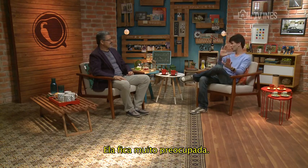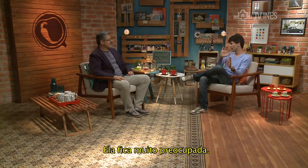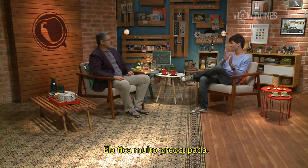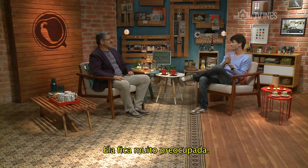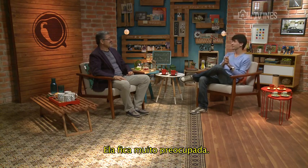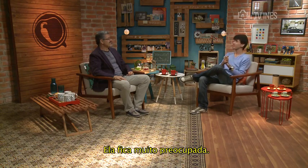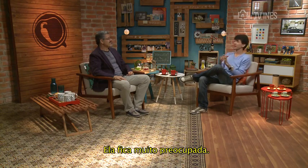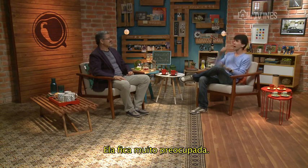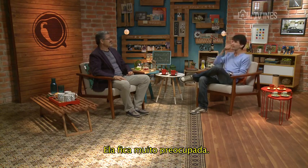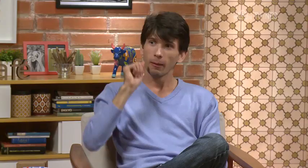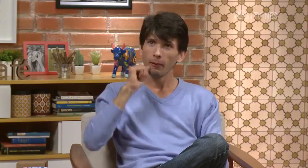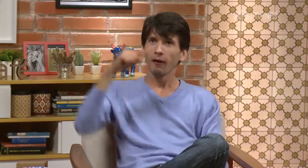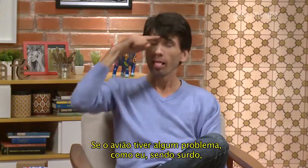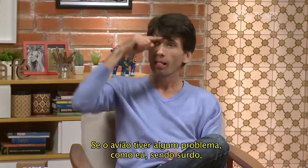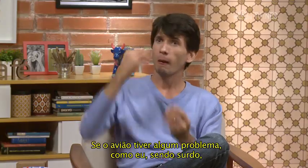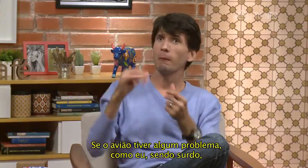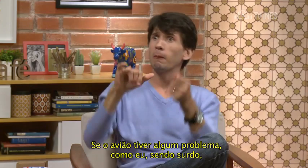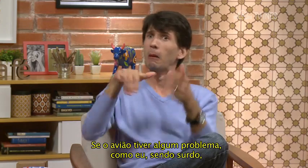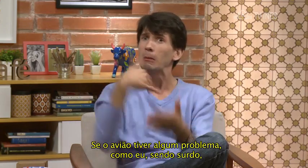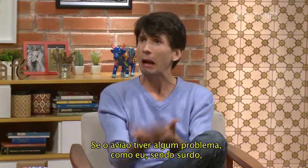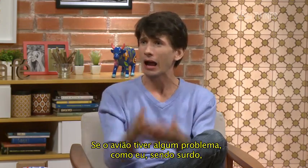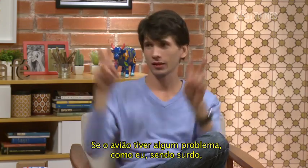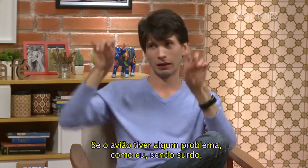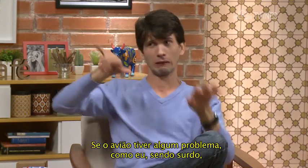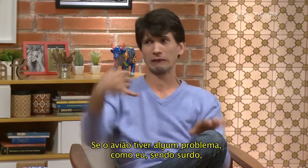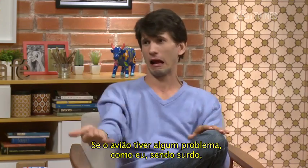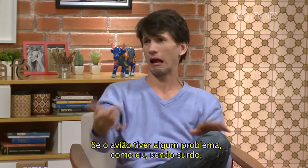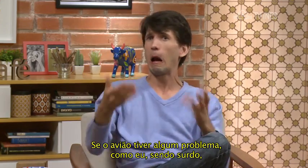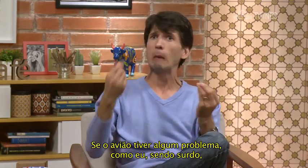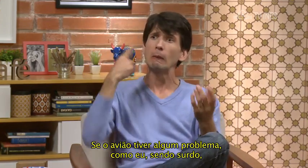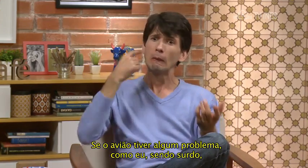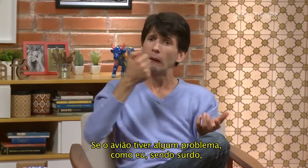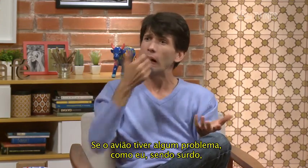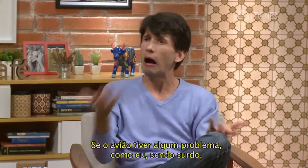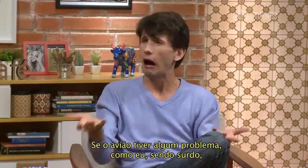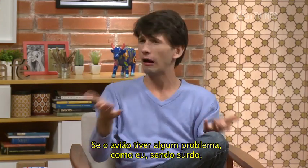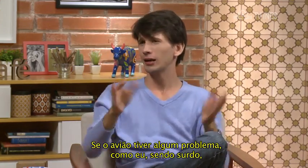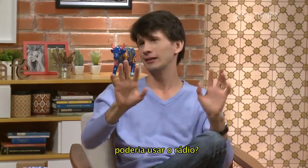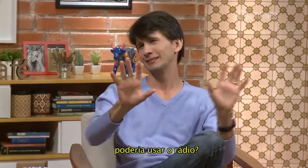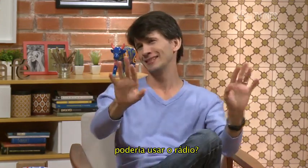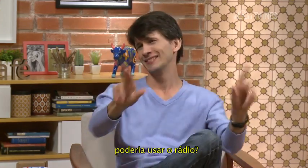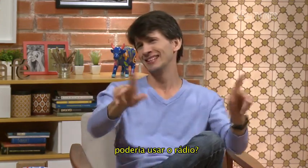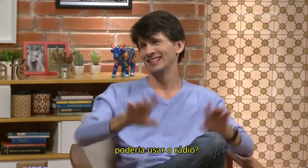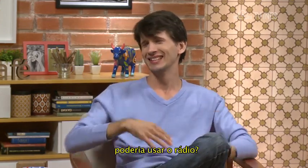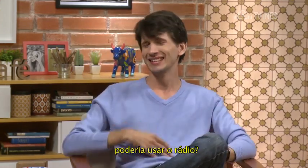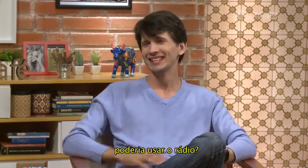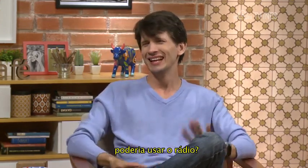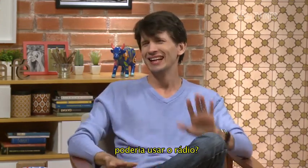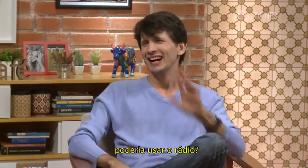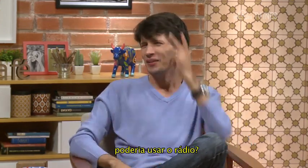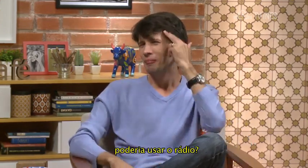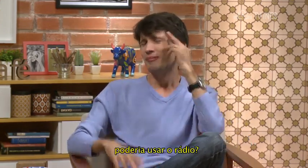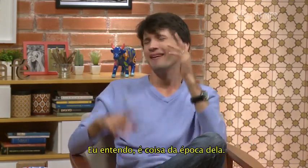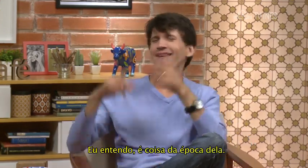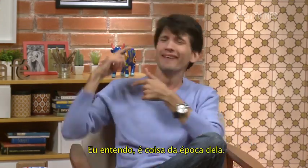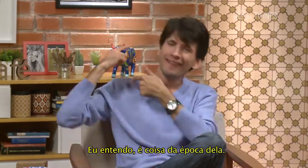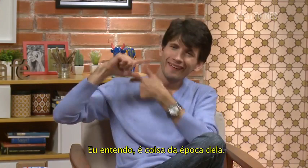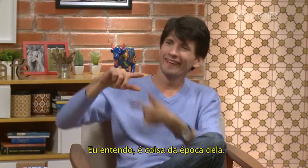fica muito preocupada se você não tiver algum problema como eu sendo surdo poderia usar o rádio eu não